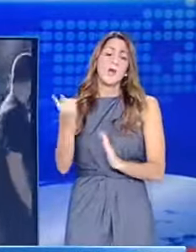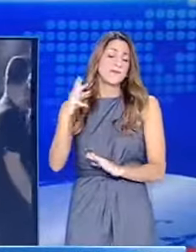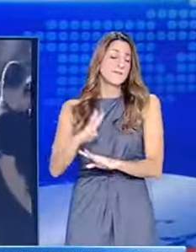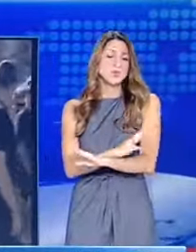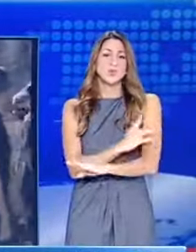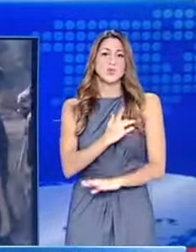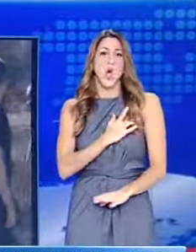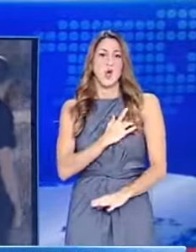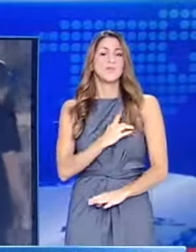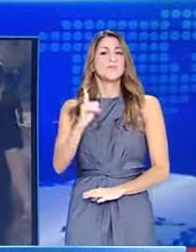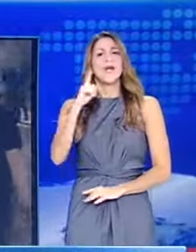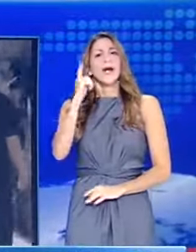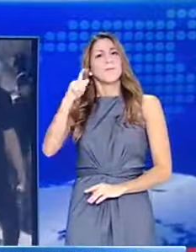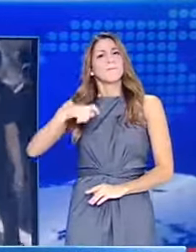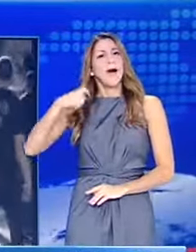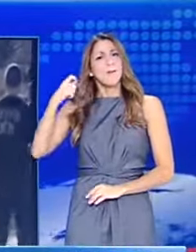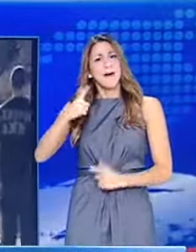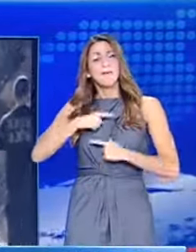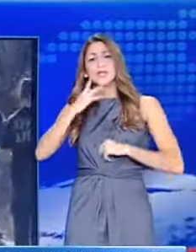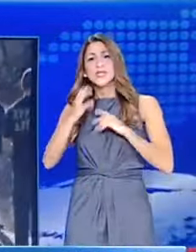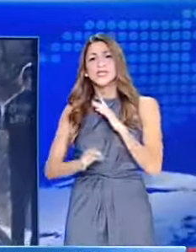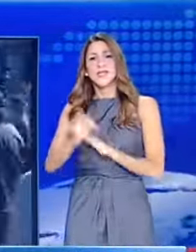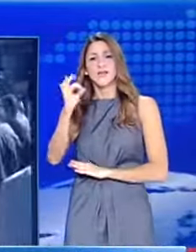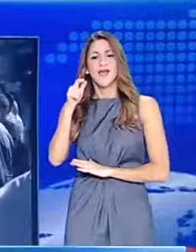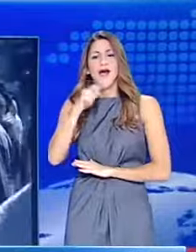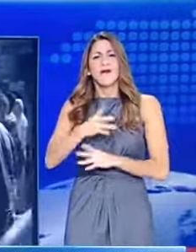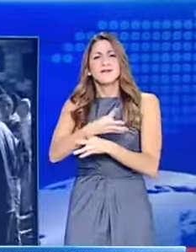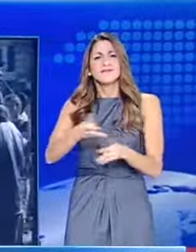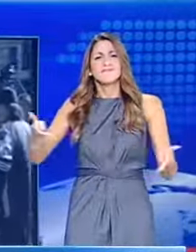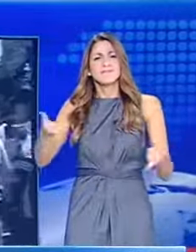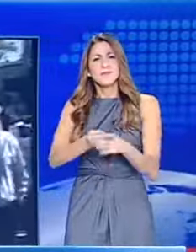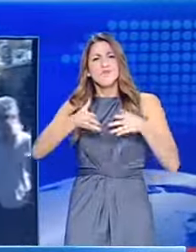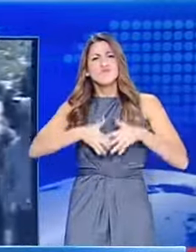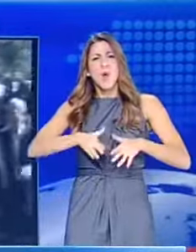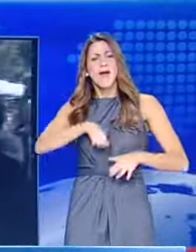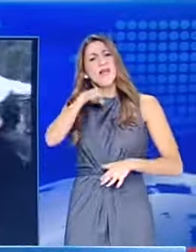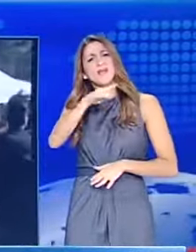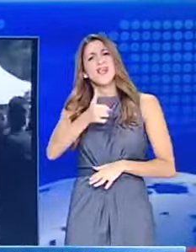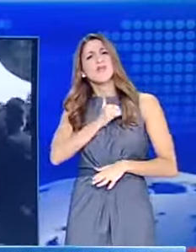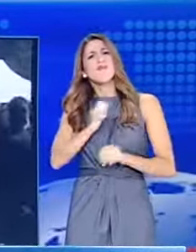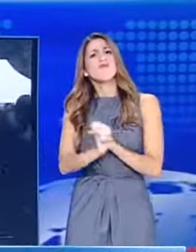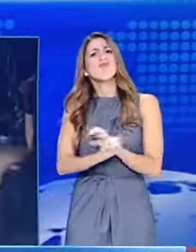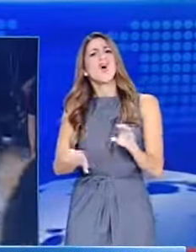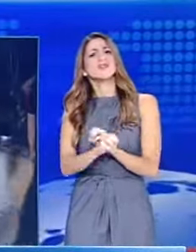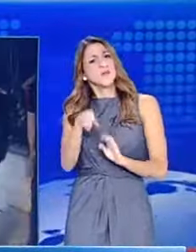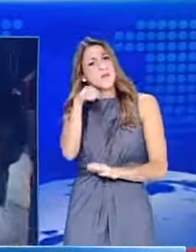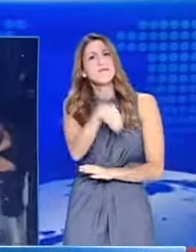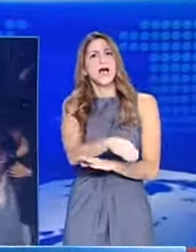ότι η μητέρα χρυσαυγίτη προ ιλίτζαλι εφηβικής ηλικίας μέσω του φροντιστηρίου που είχε σστο παγκράτη σε μία σύλληψη και